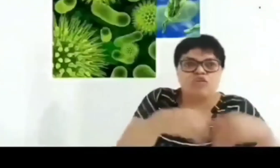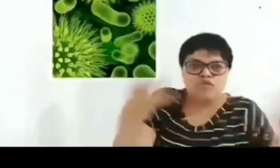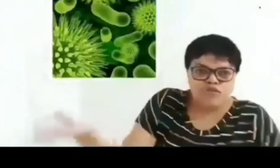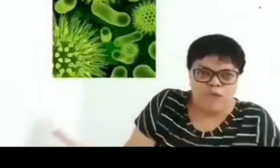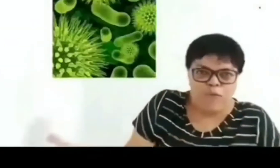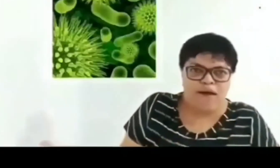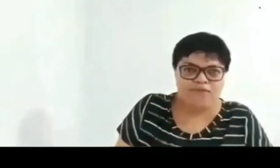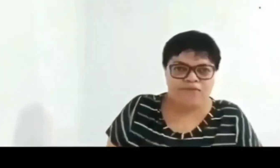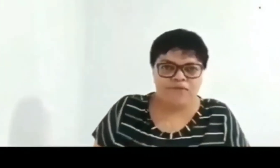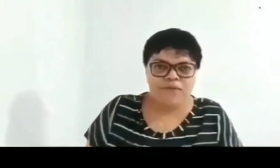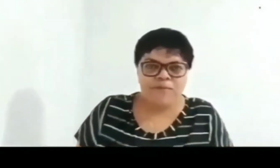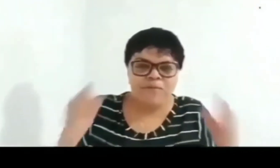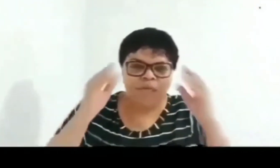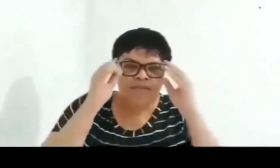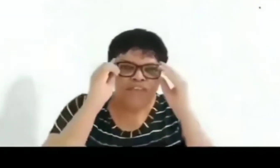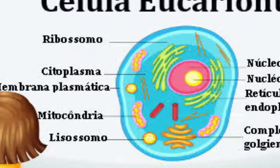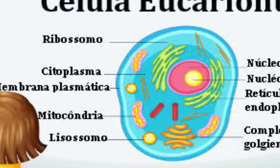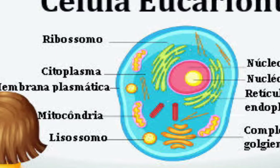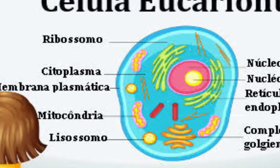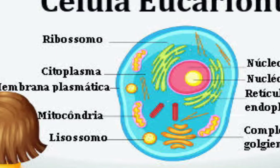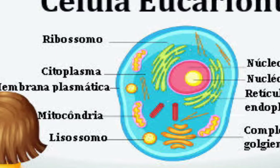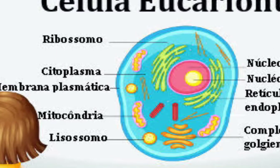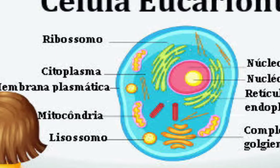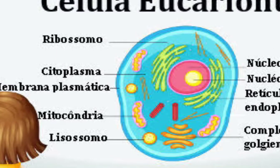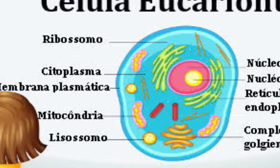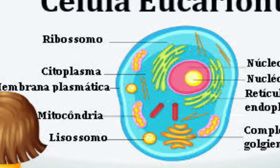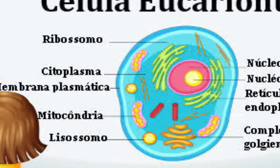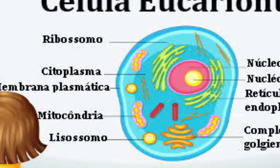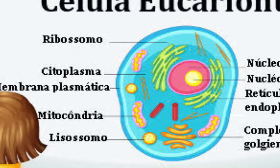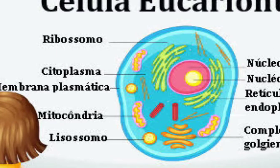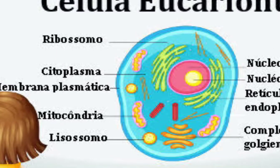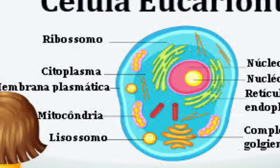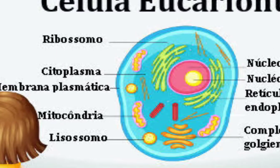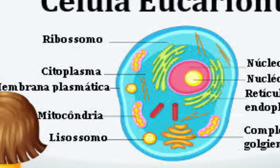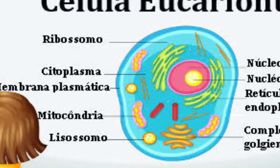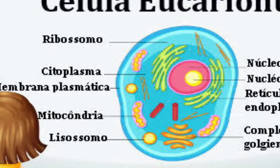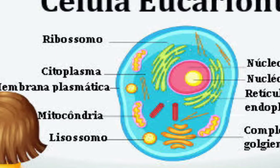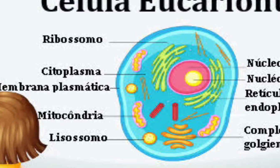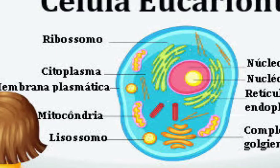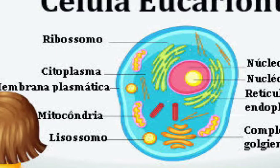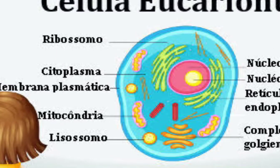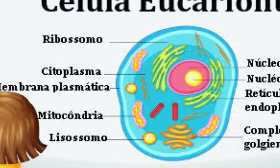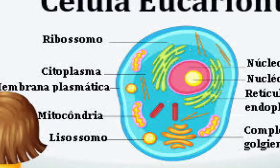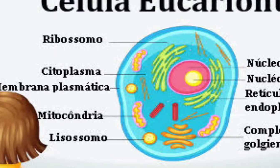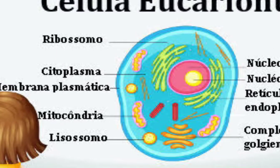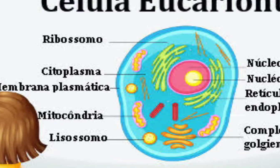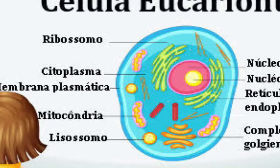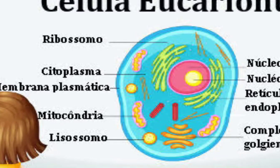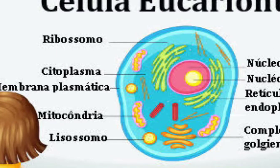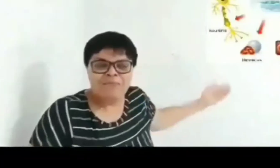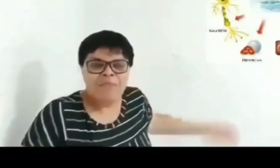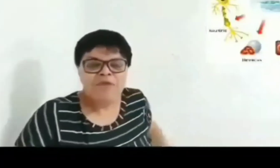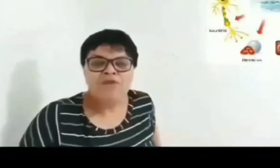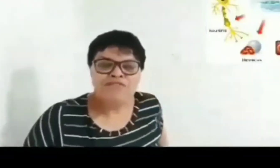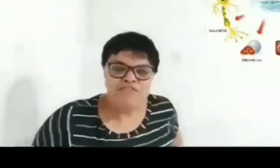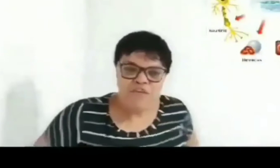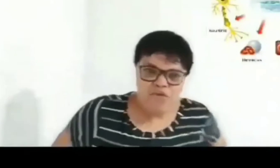tantos outros formatos. Gente, isso aqui, ó, é a unidade básica da vida. Pois é. Você